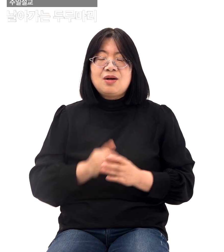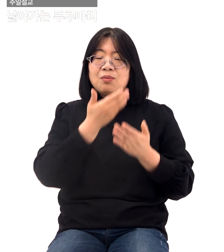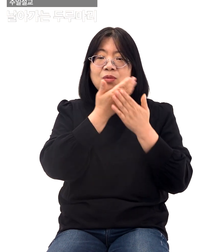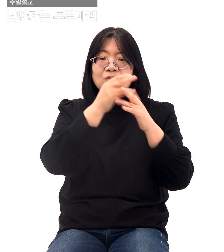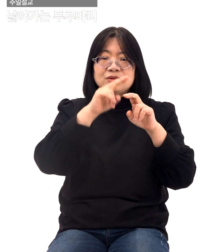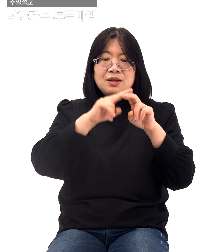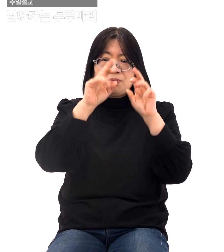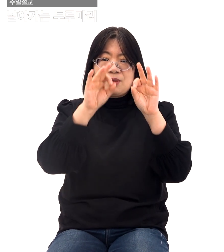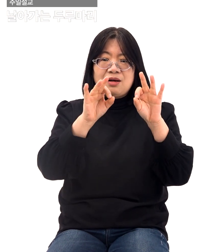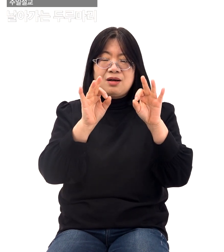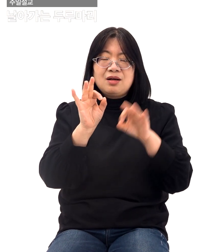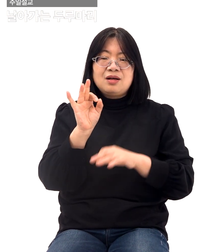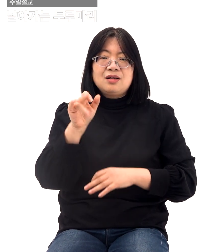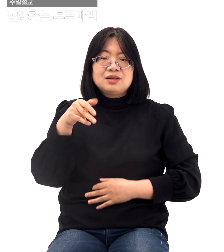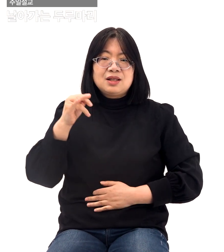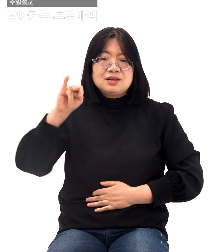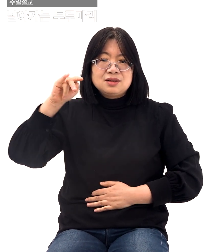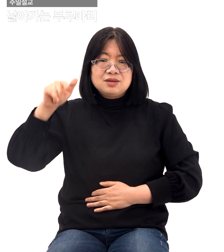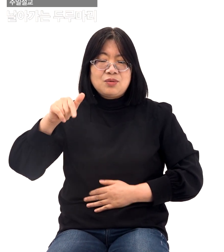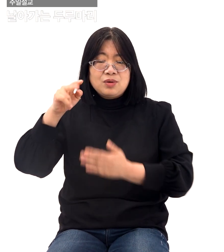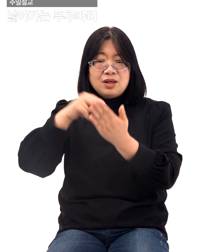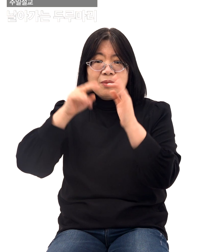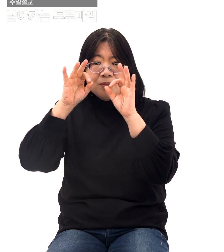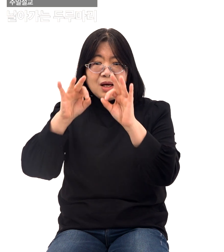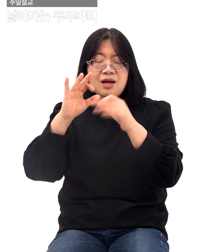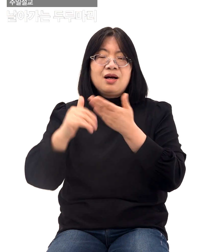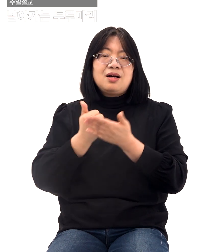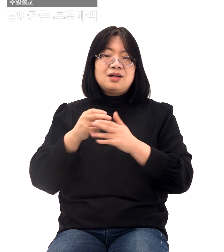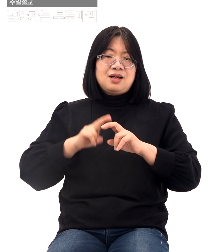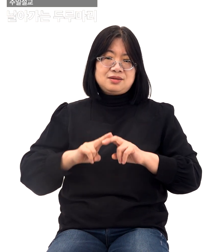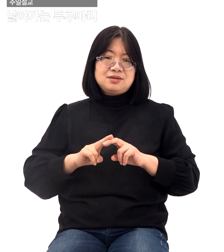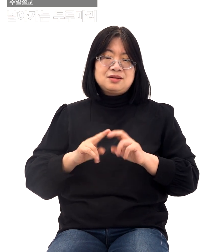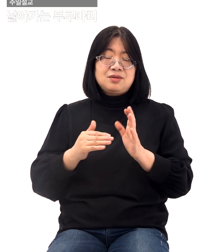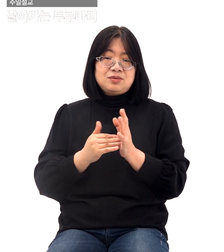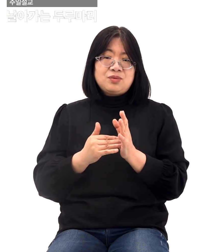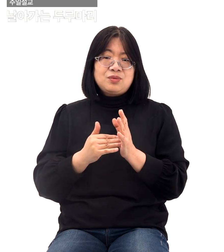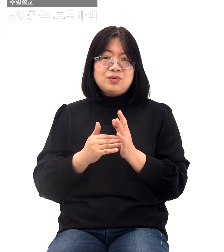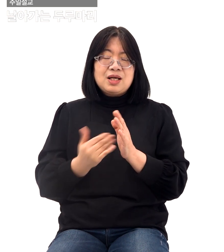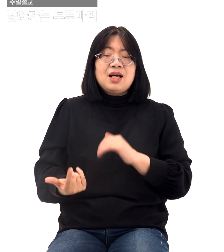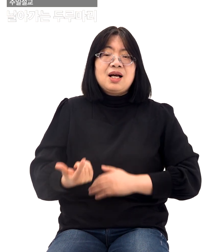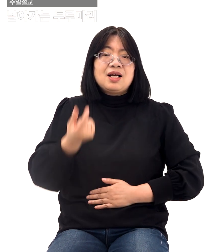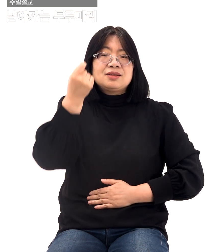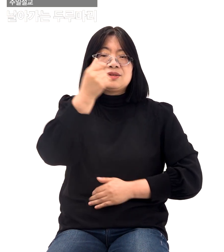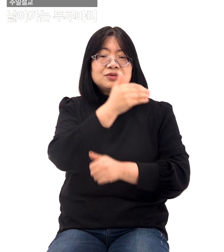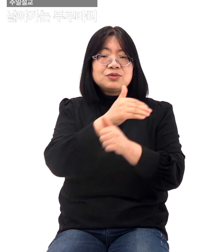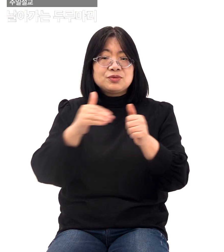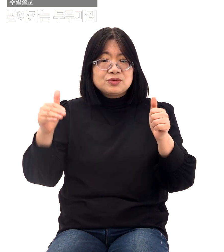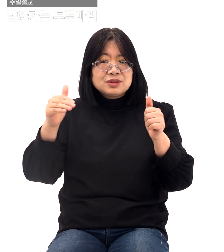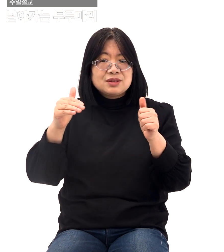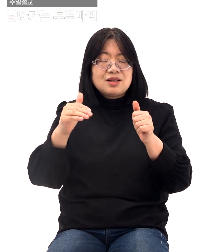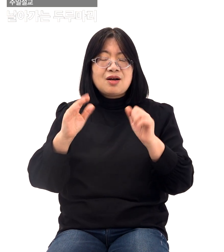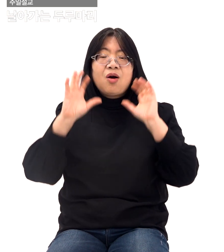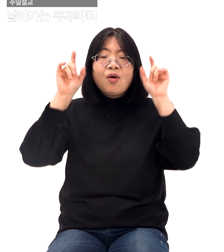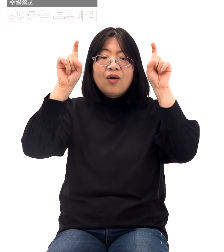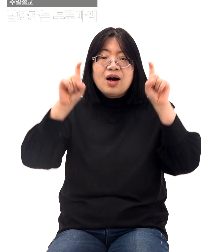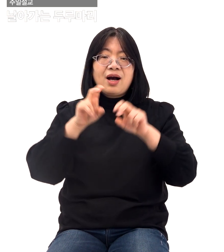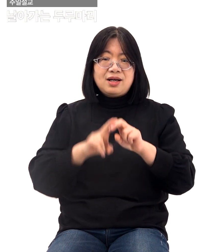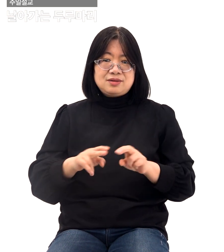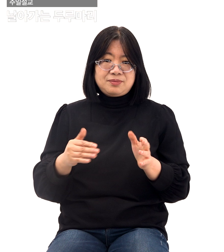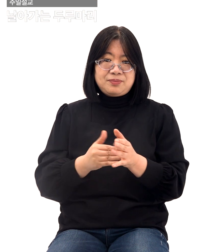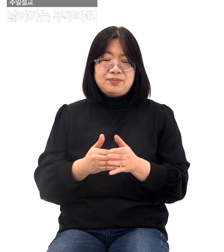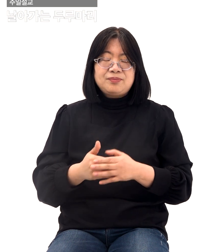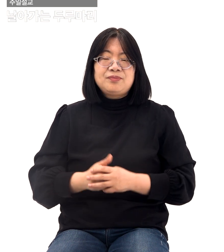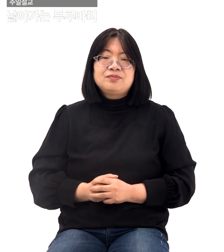보좌에 보니까 계시록에 하나님이 앉아 계시고 일찍이 죽임을 당한 어린 양이 앉아